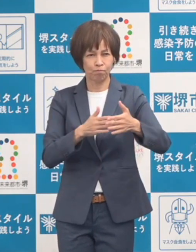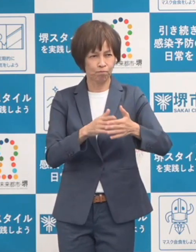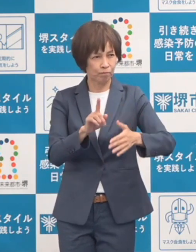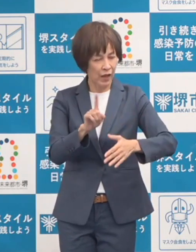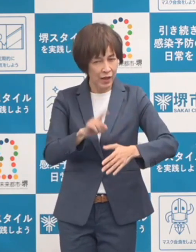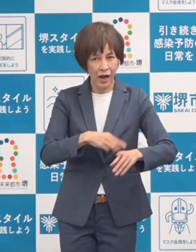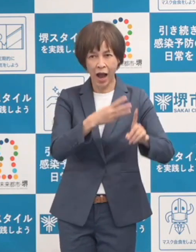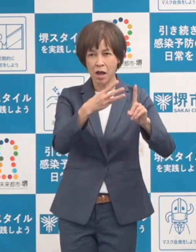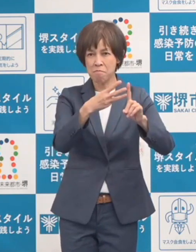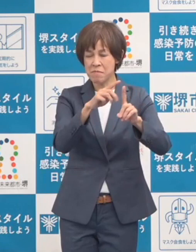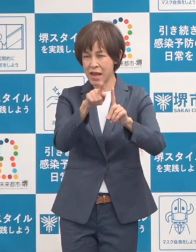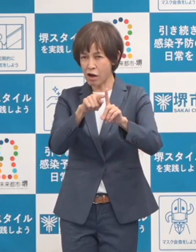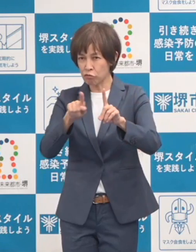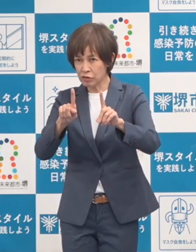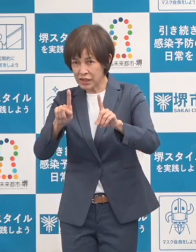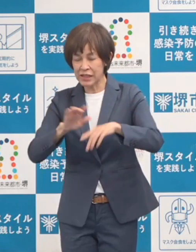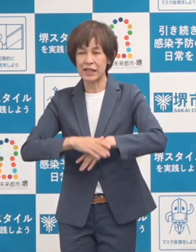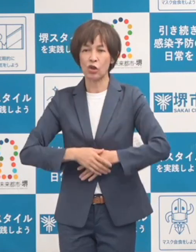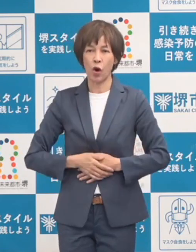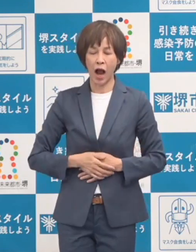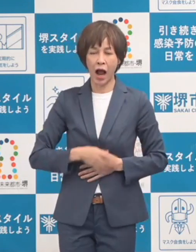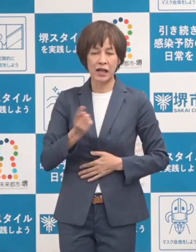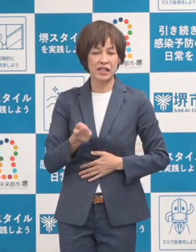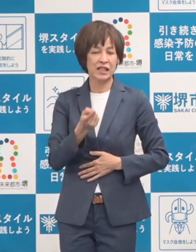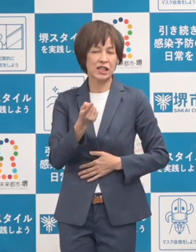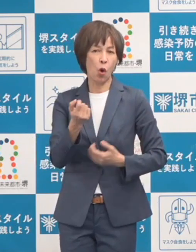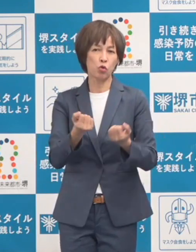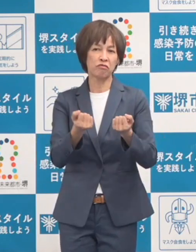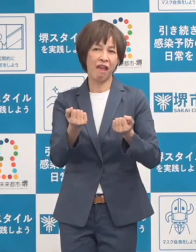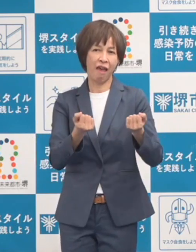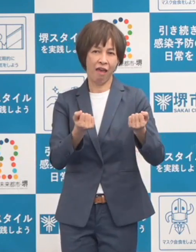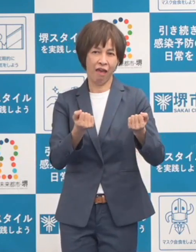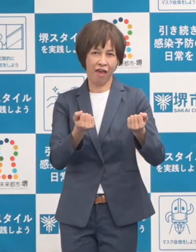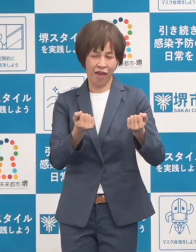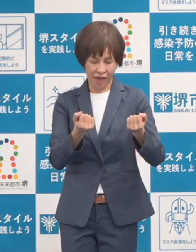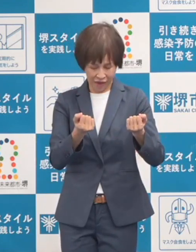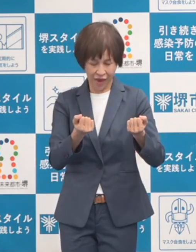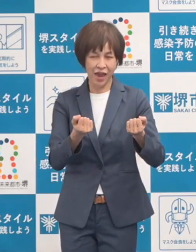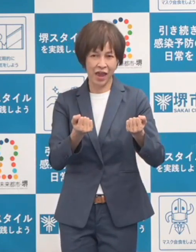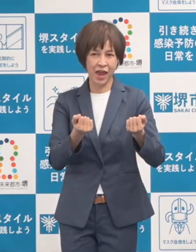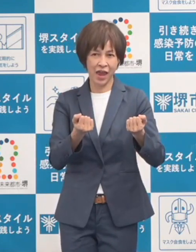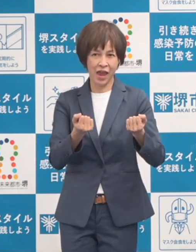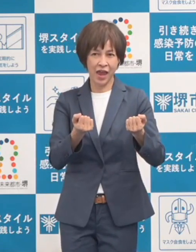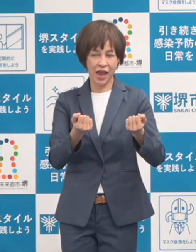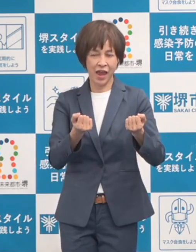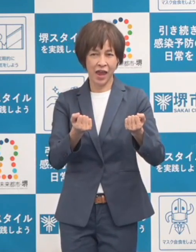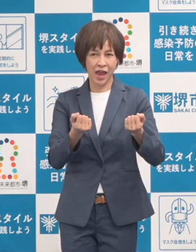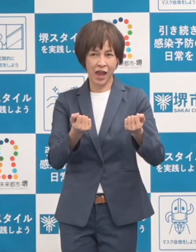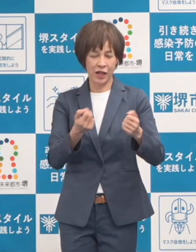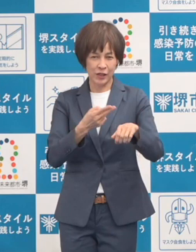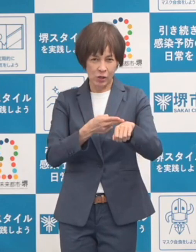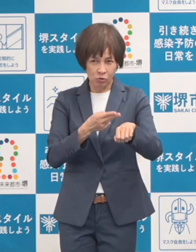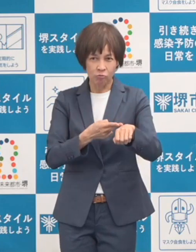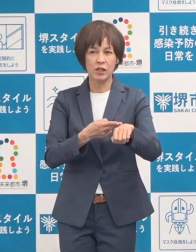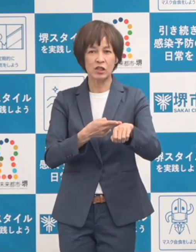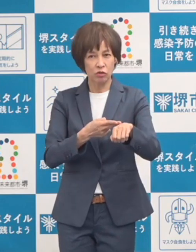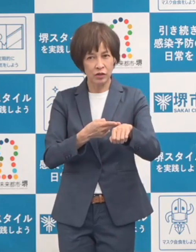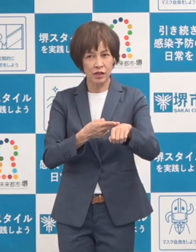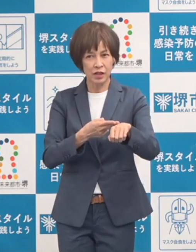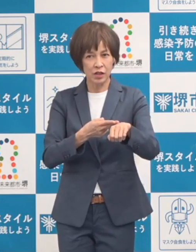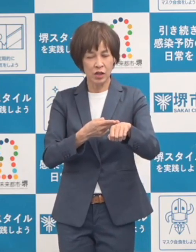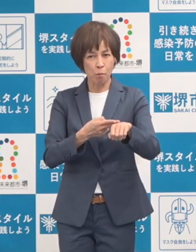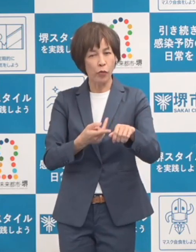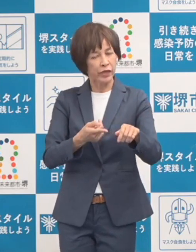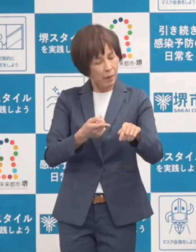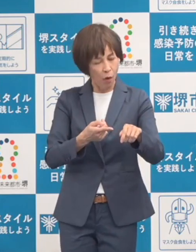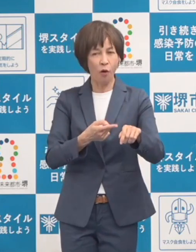BRT だったり、もしくは自動運転という今の都心ラインの方法を採用させても難航するんじゃないかなと考え